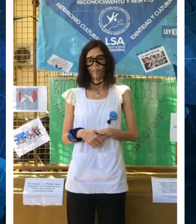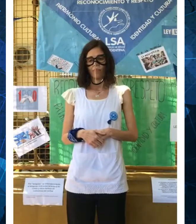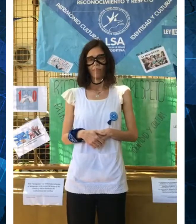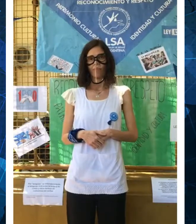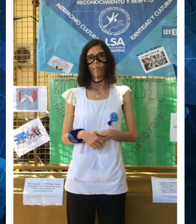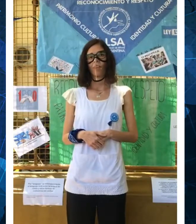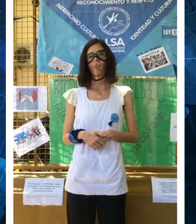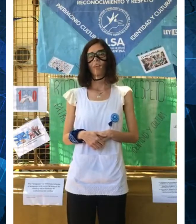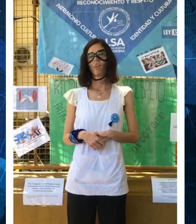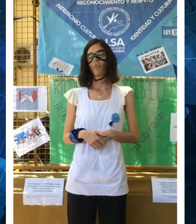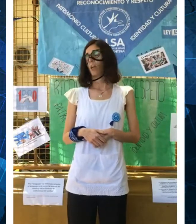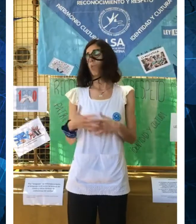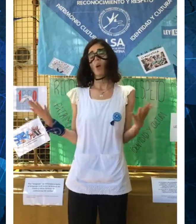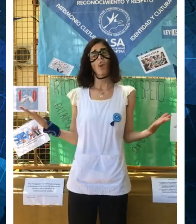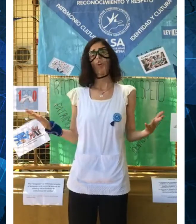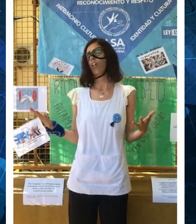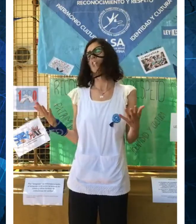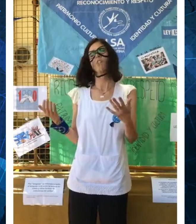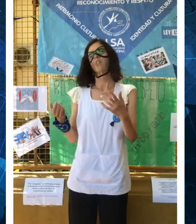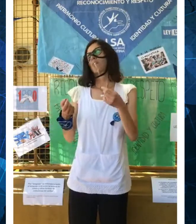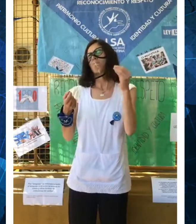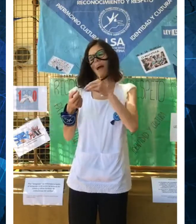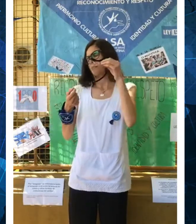estos conocimientos.